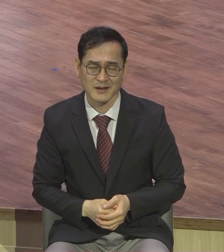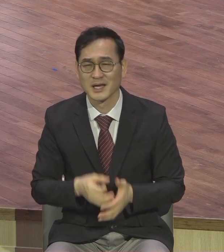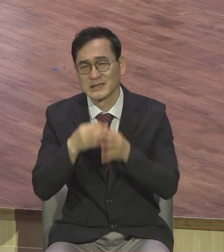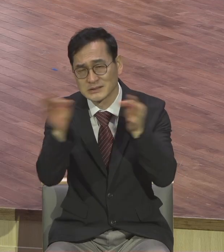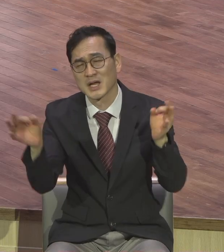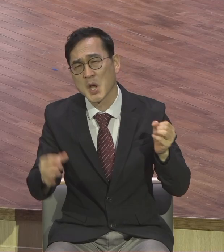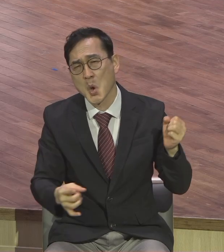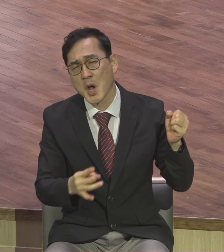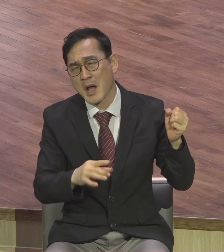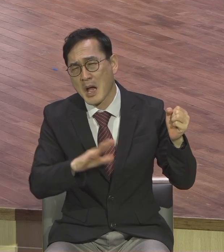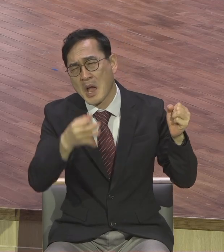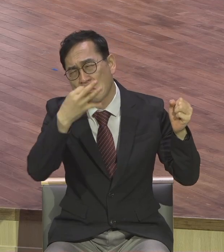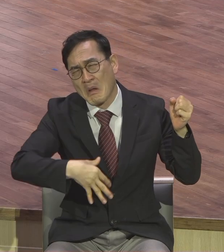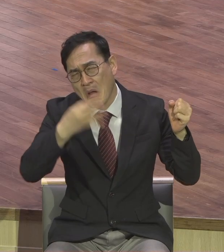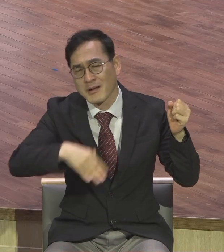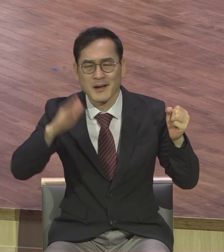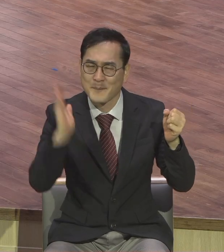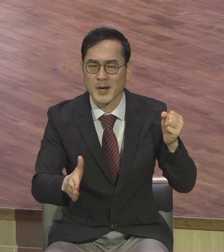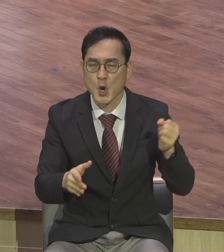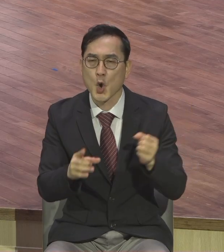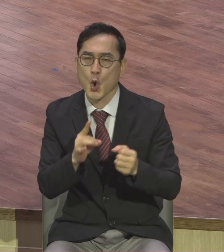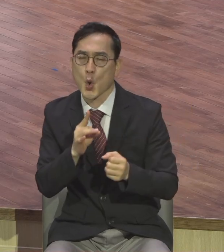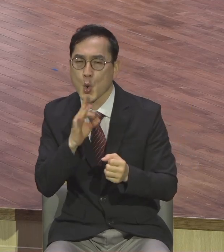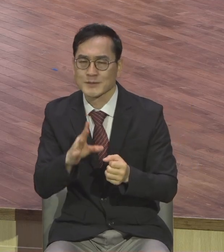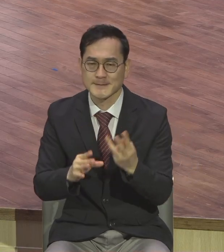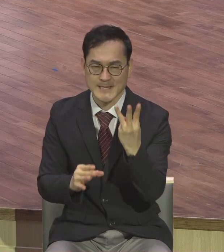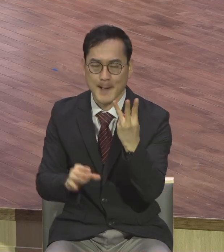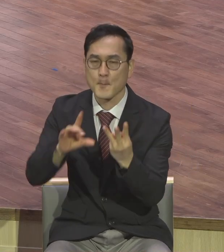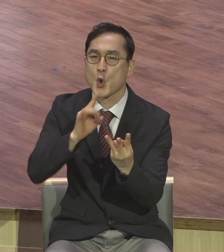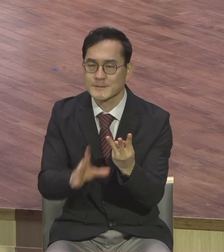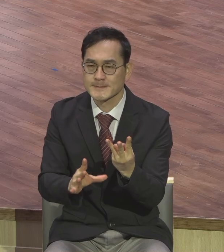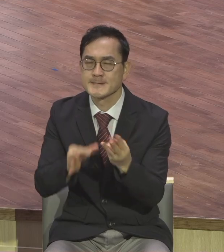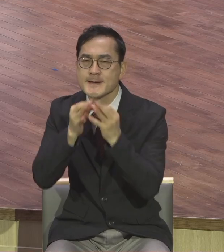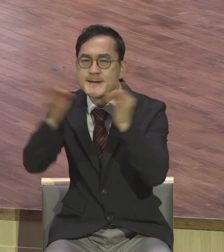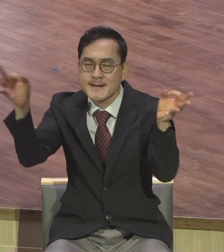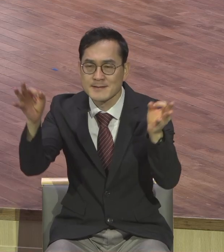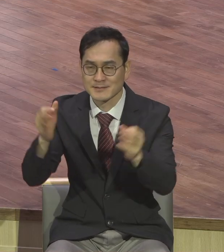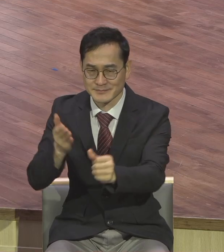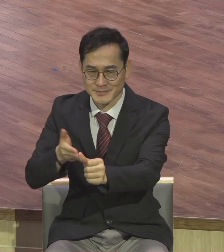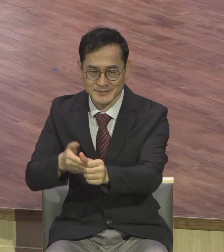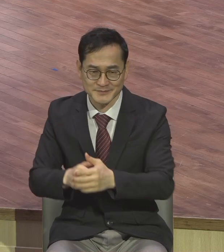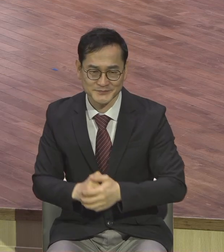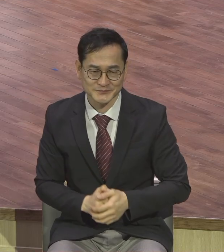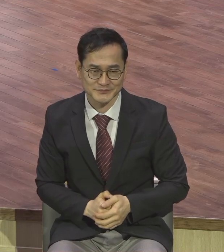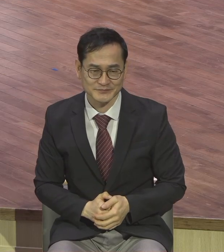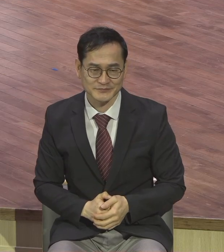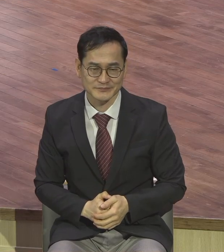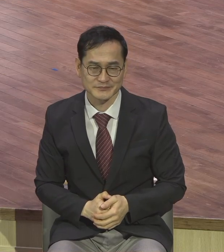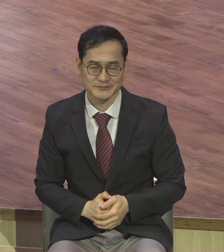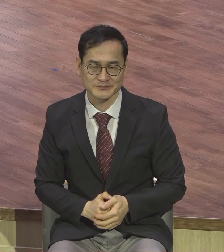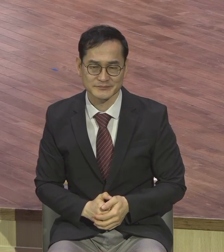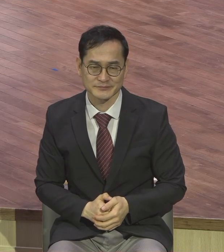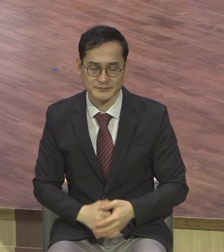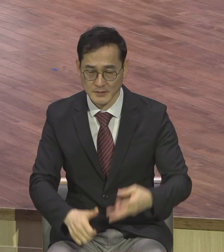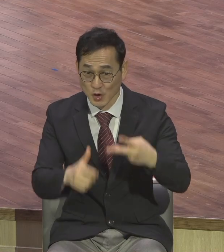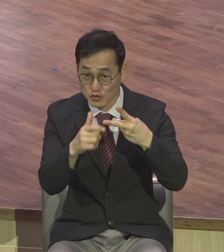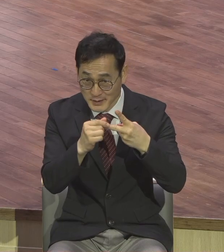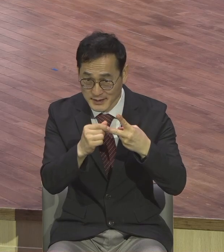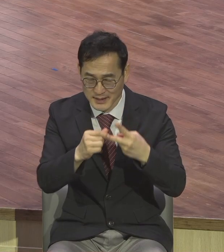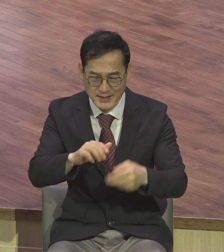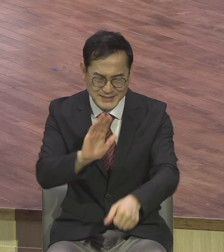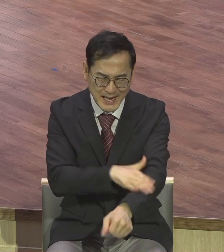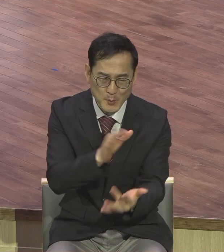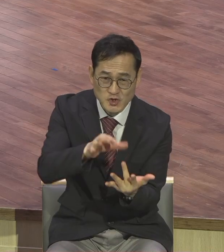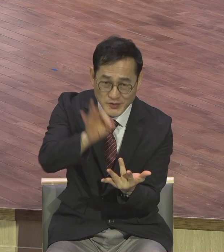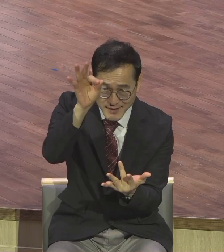오직 삼오직 되길 바랍니다. 본문 11절로부터 26절을 보면 최악의 선택을 한 또 다른 인물이 나오는데